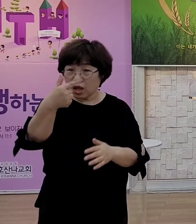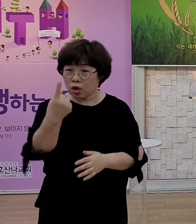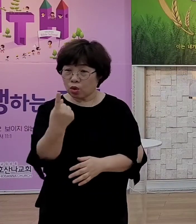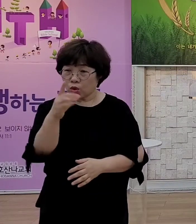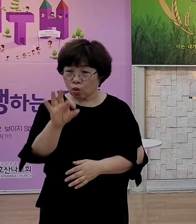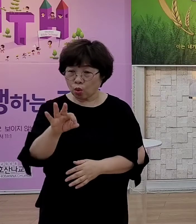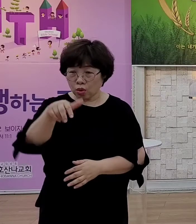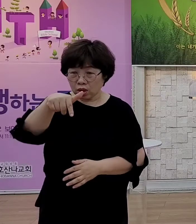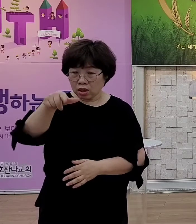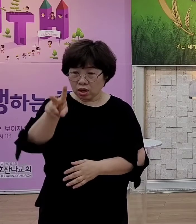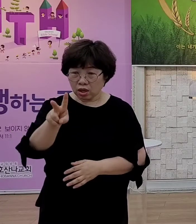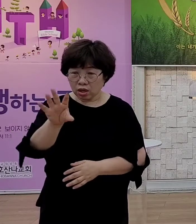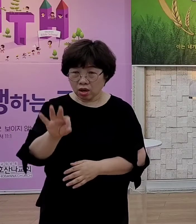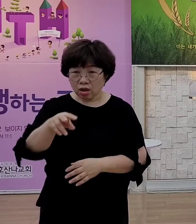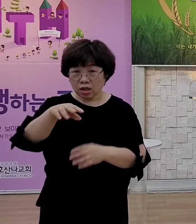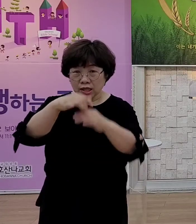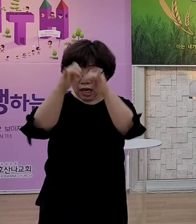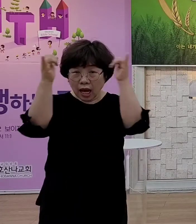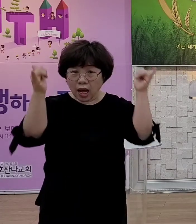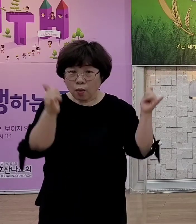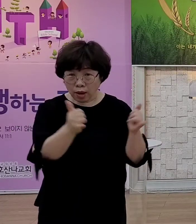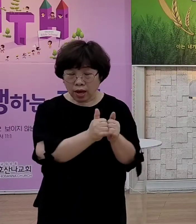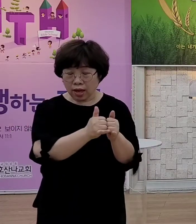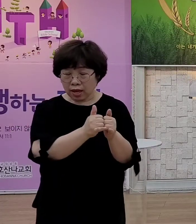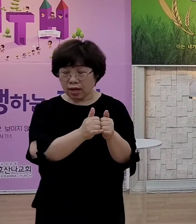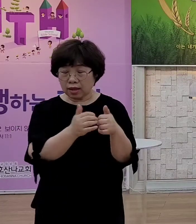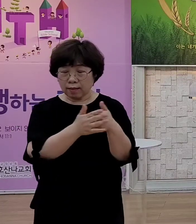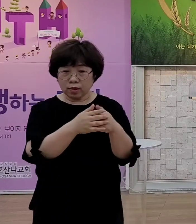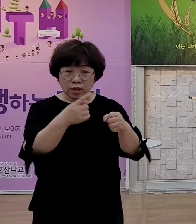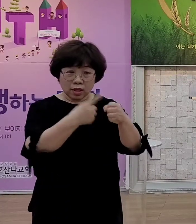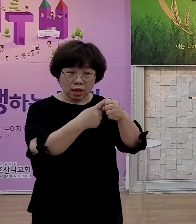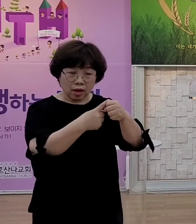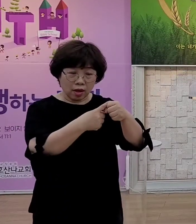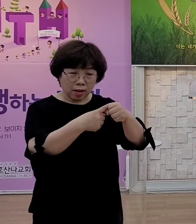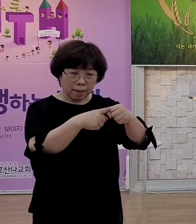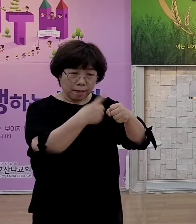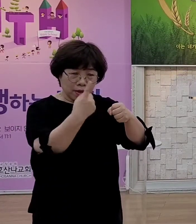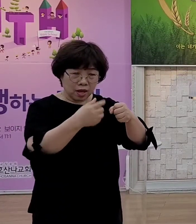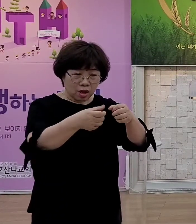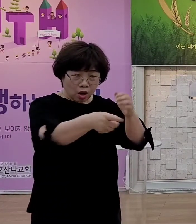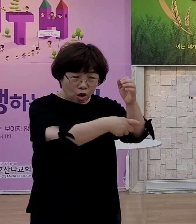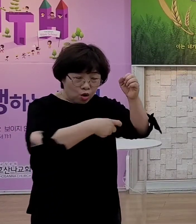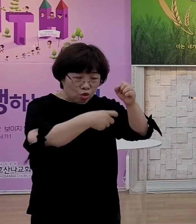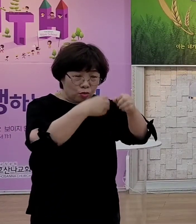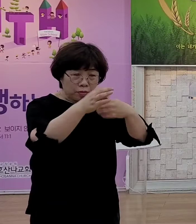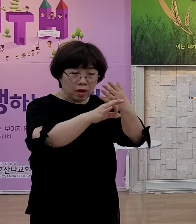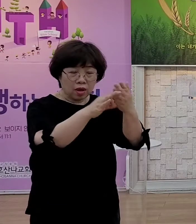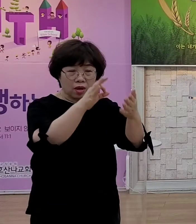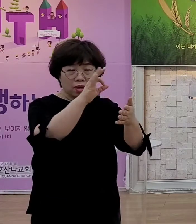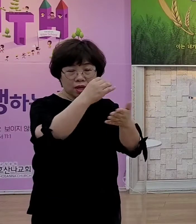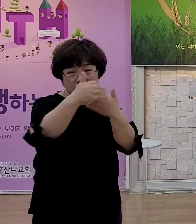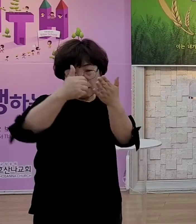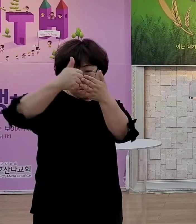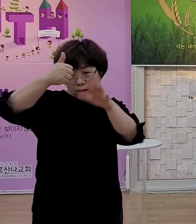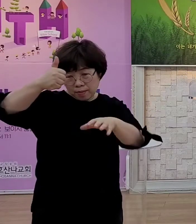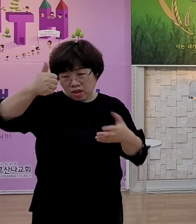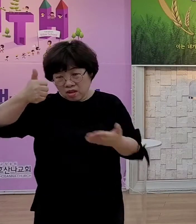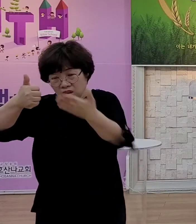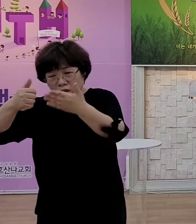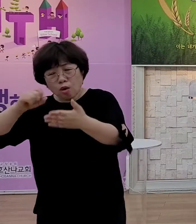이렇게 주시면 그 거두어 가지고 이렇게 하나님 앞에 드린다. 그 별로 어렵지 않습니다.